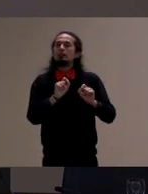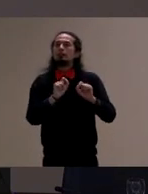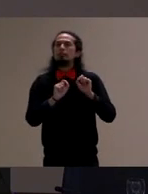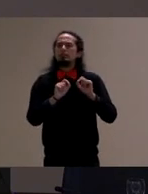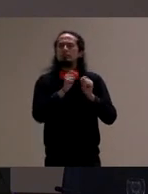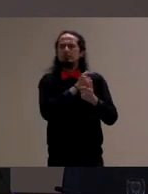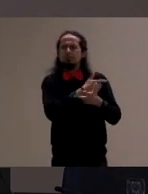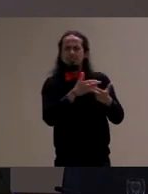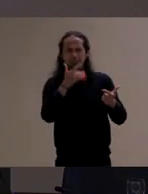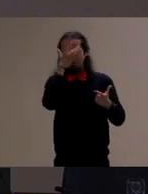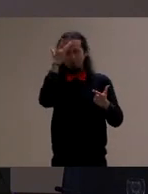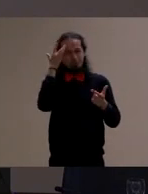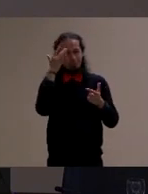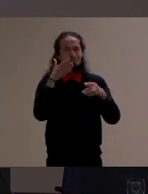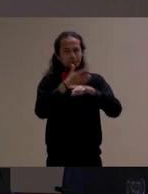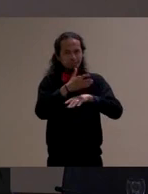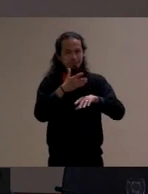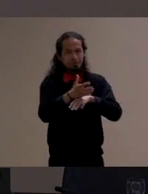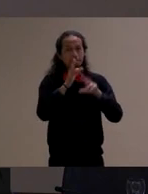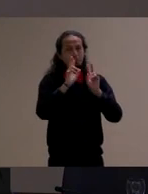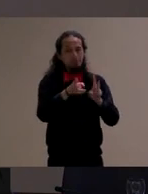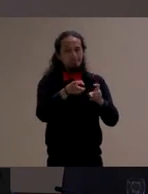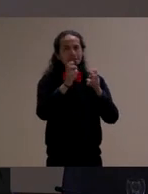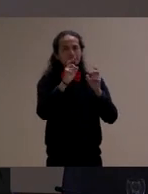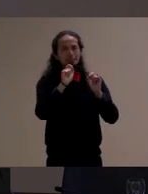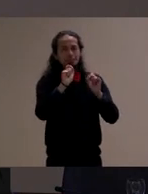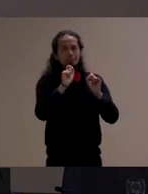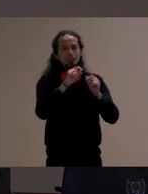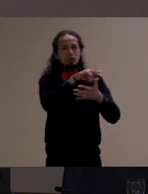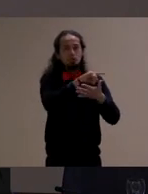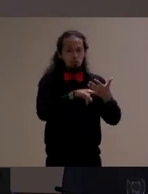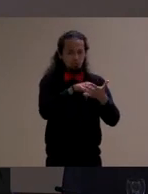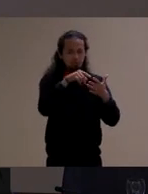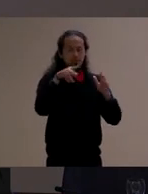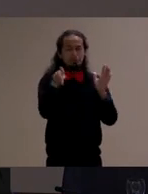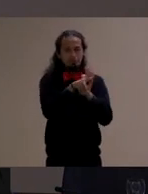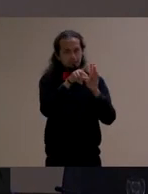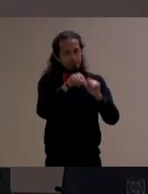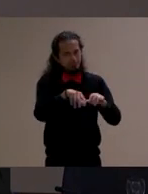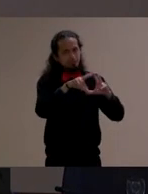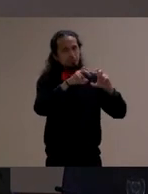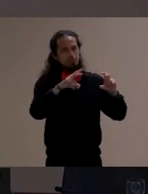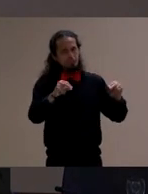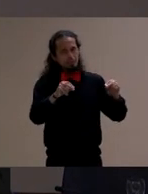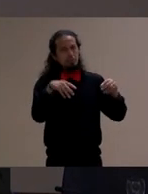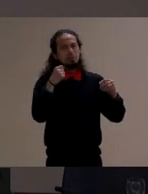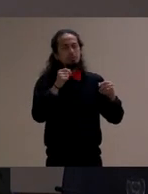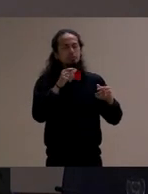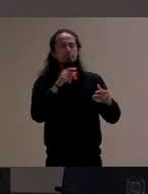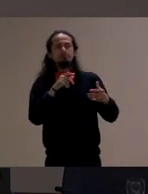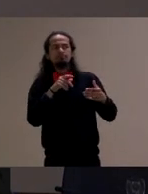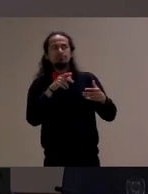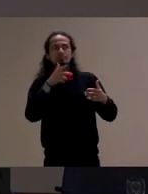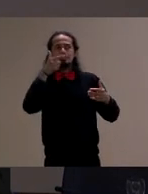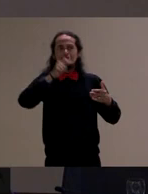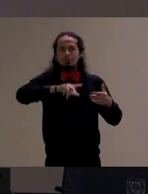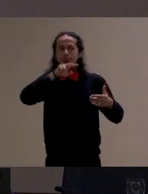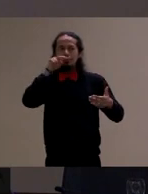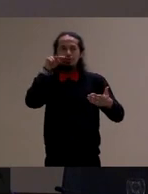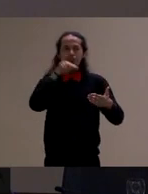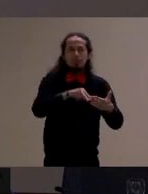participaram de que também os documentos da rede necessitavam ser revisitados e ser